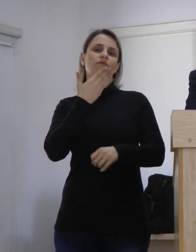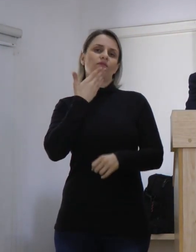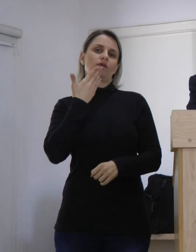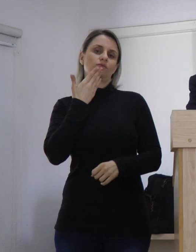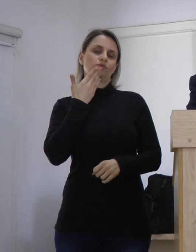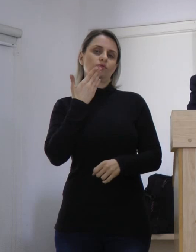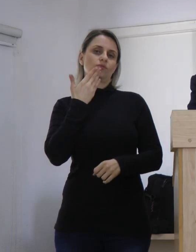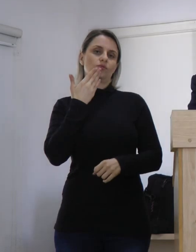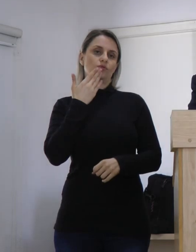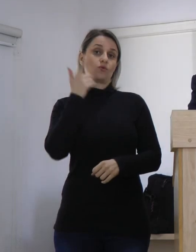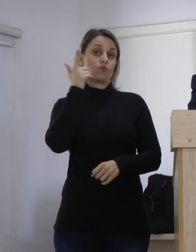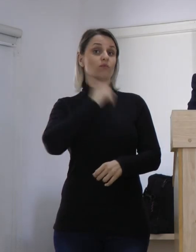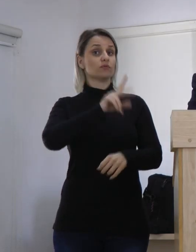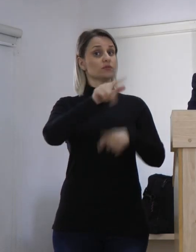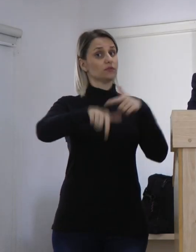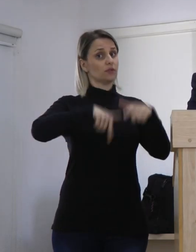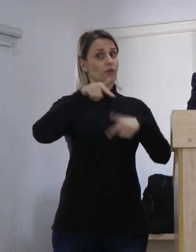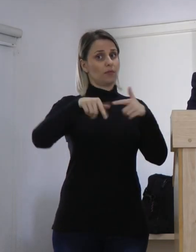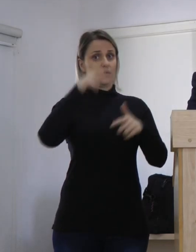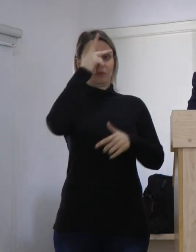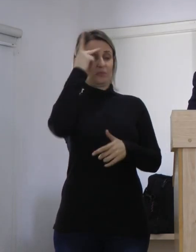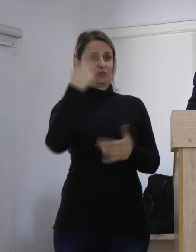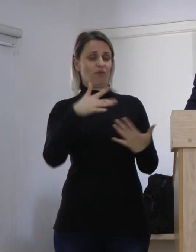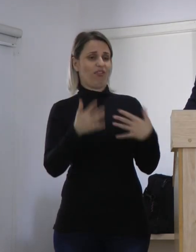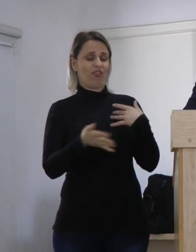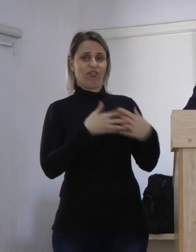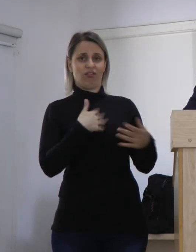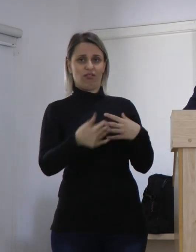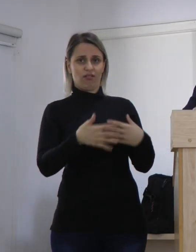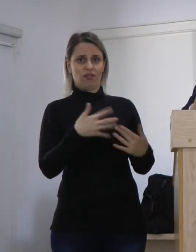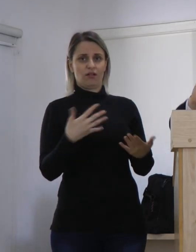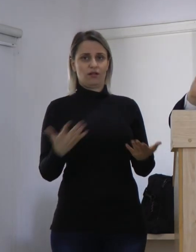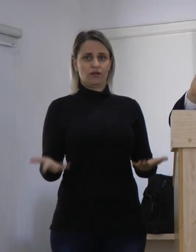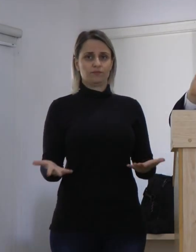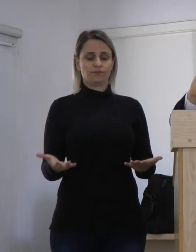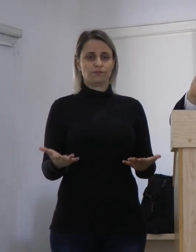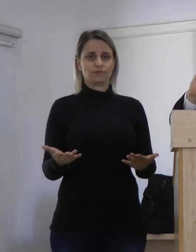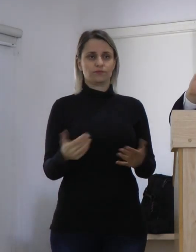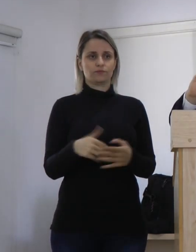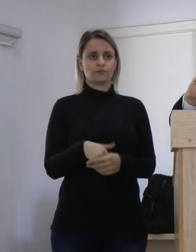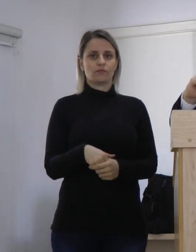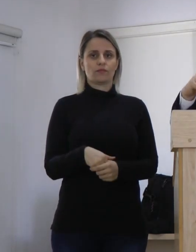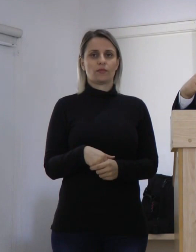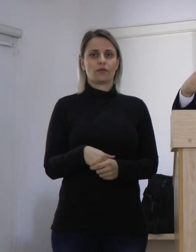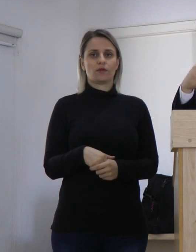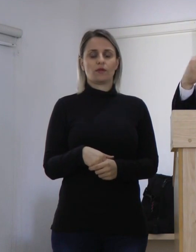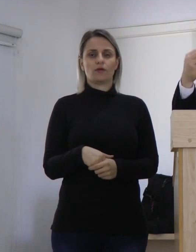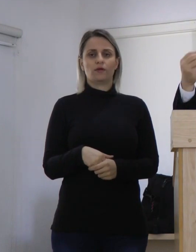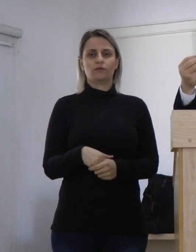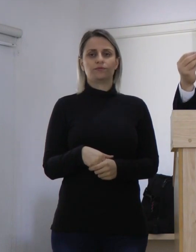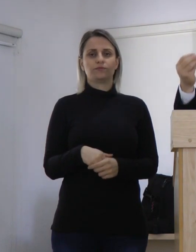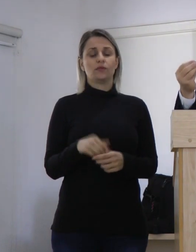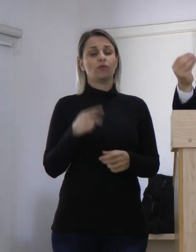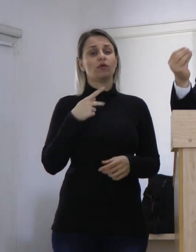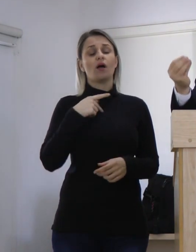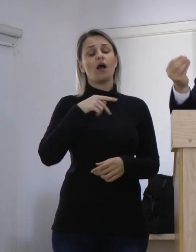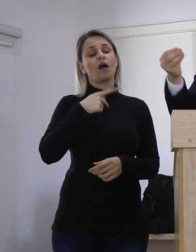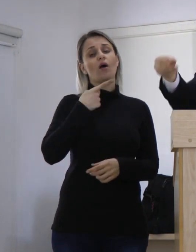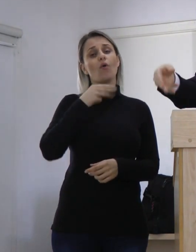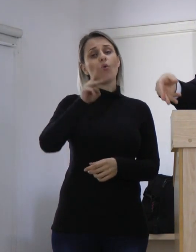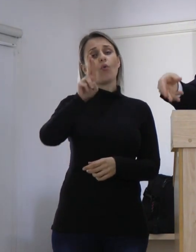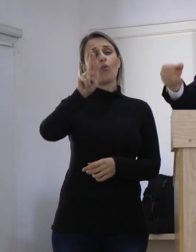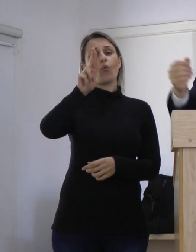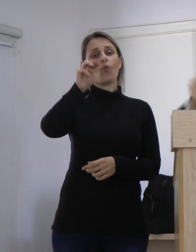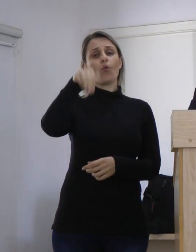está relaxado. Olha. Então, ele disse: Nazareno, O umbral é como se fosse o spa